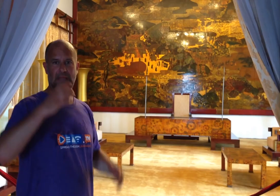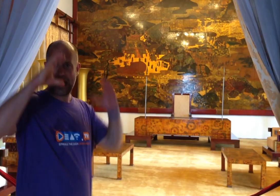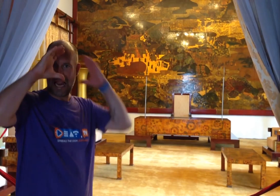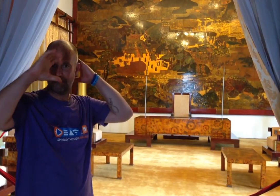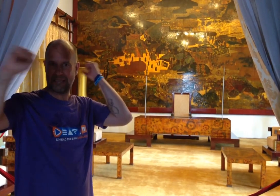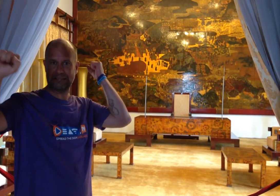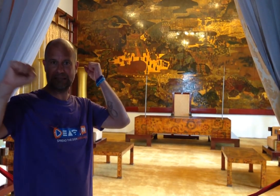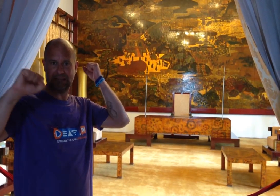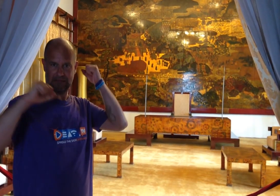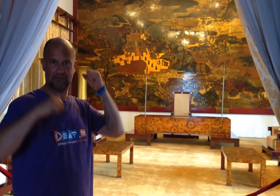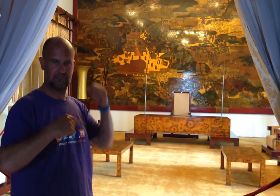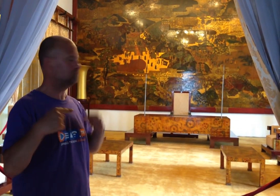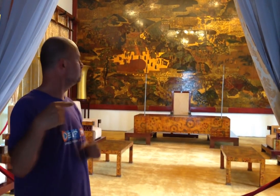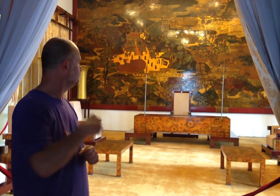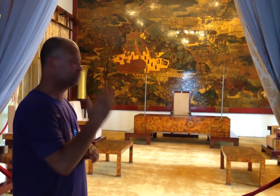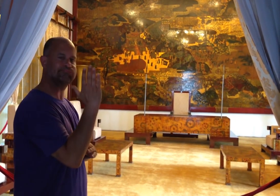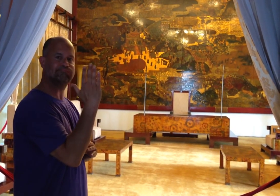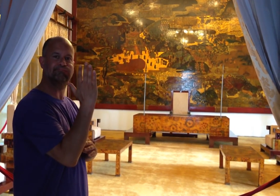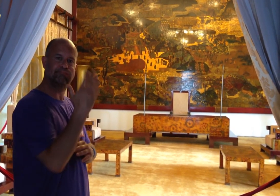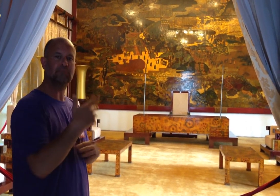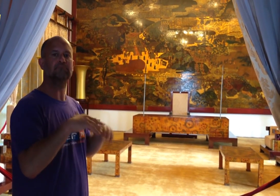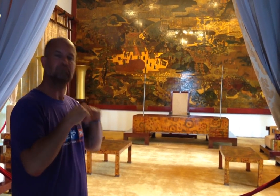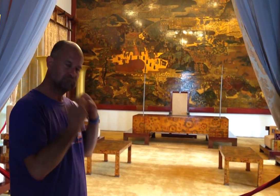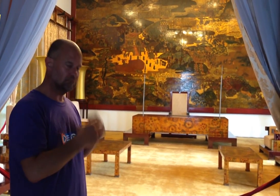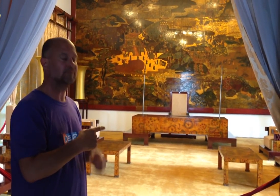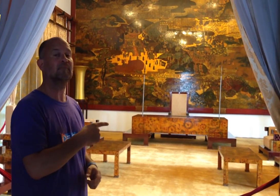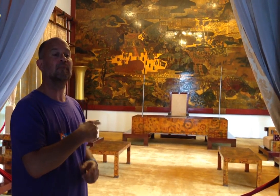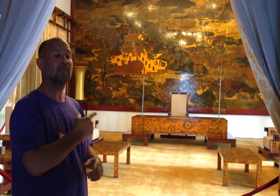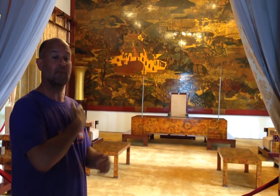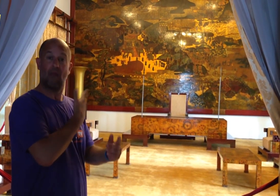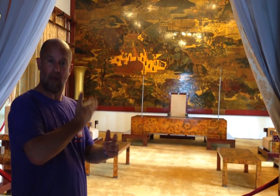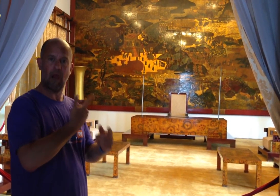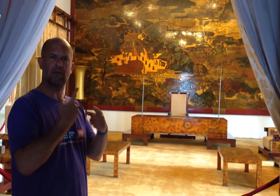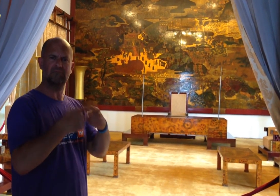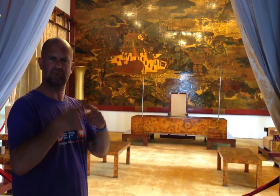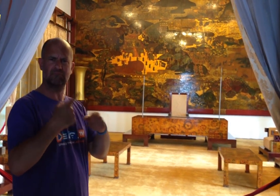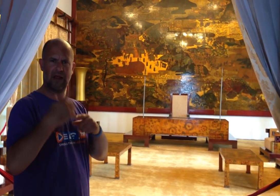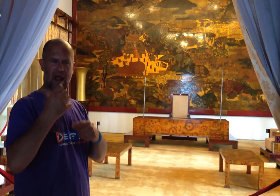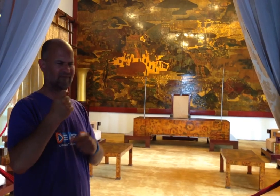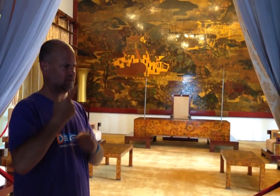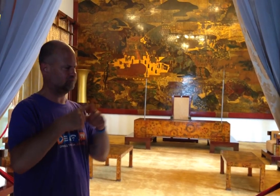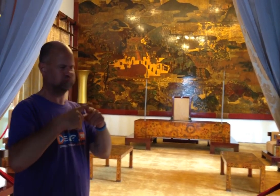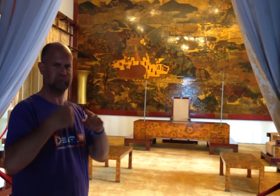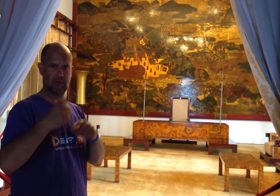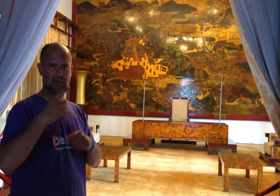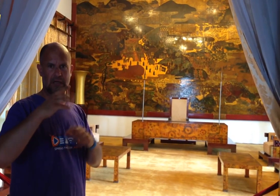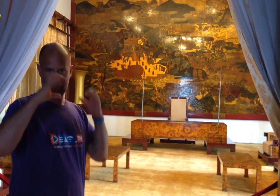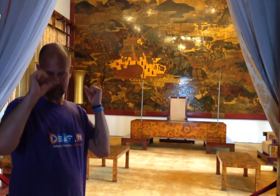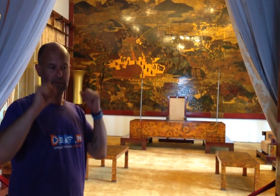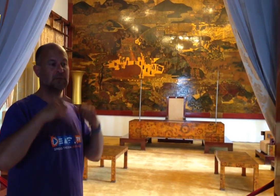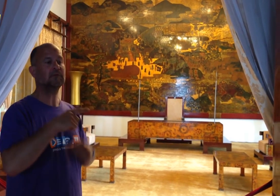Dieser Raum gehörte der Botschaft. Es gab da verschiedene Botschaften, aber